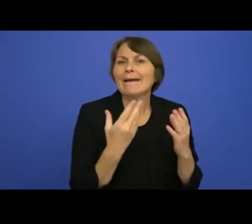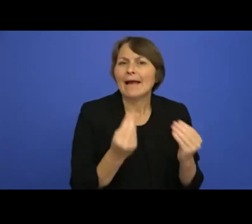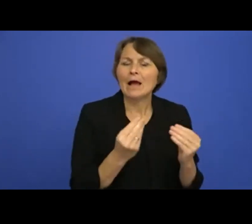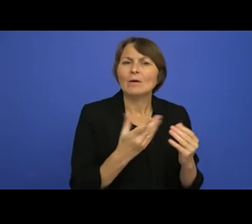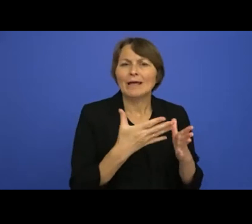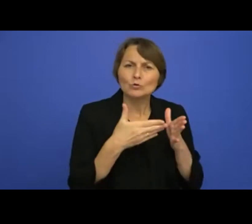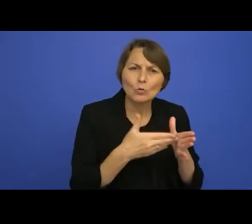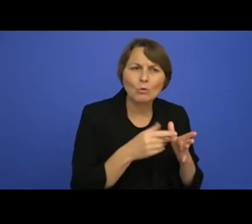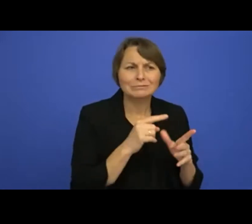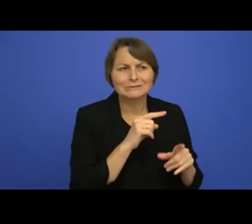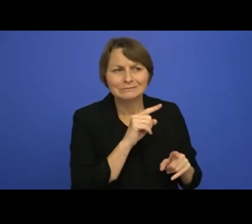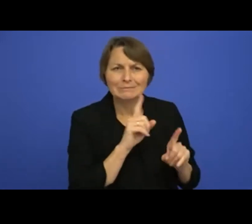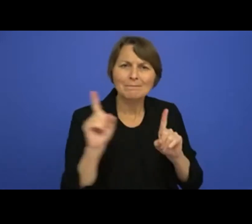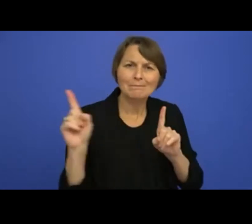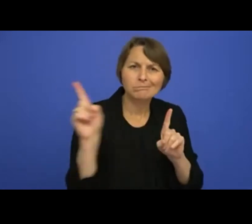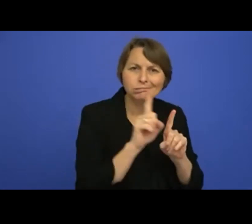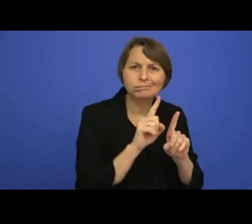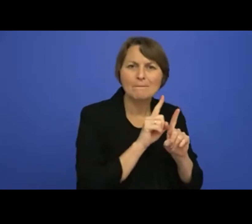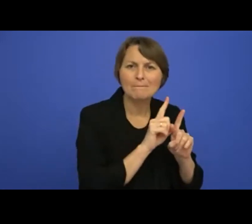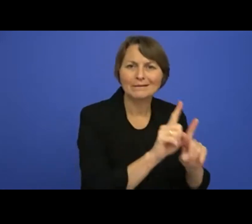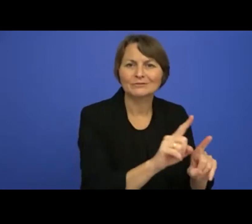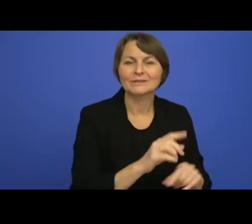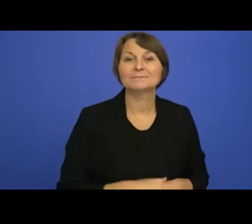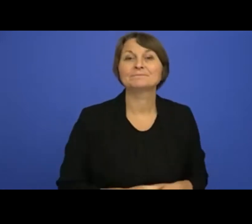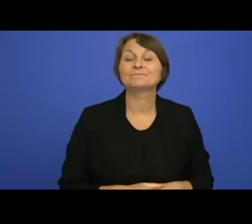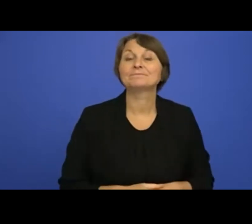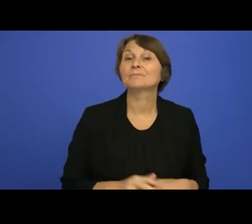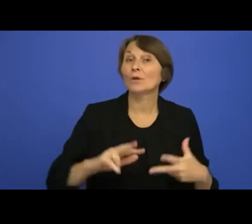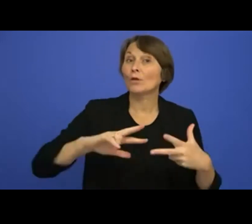Donc, il faut soutenir ces enseignants avec